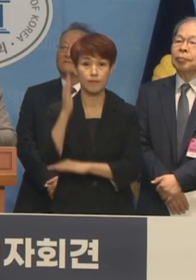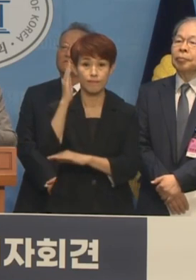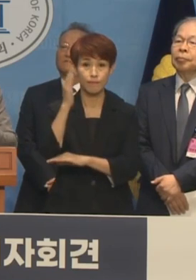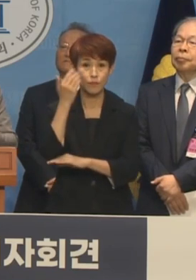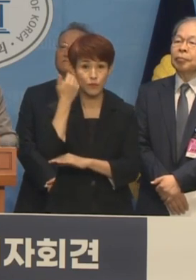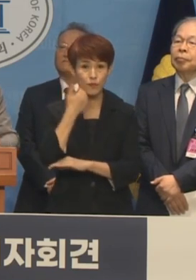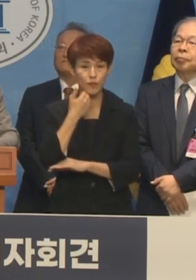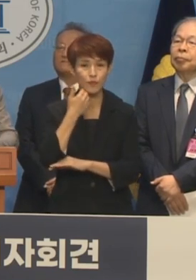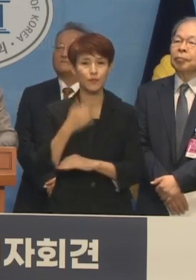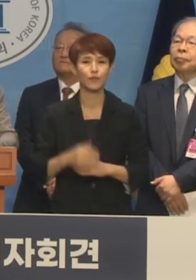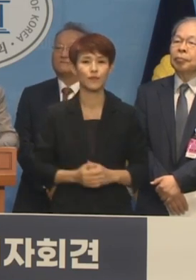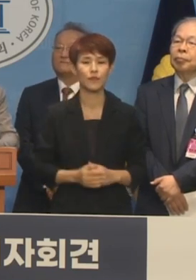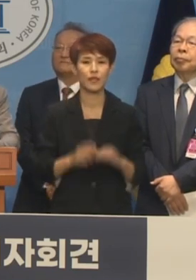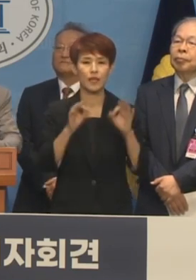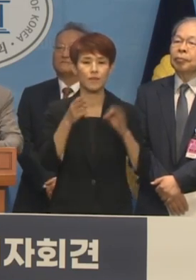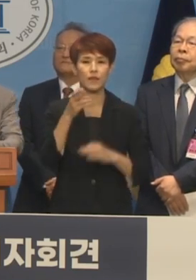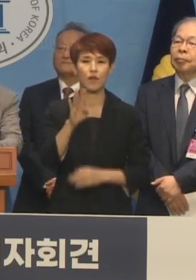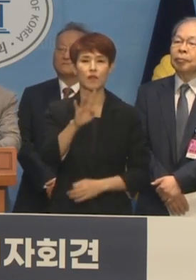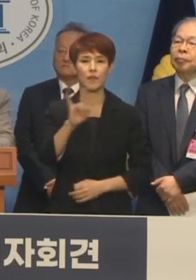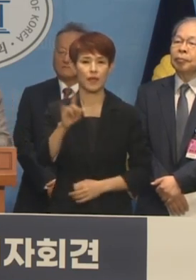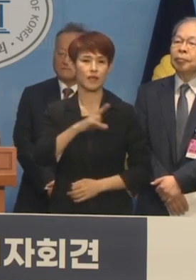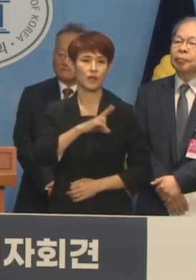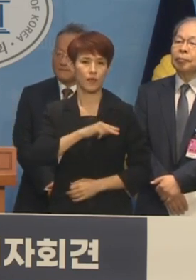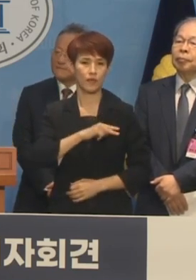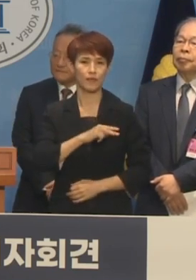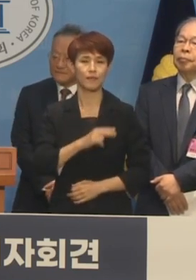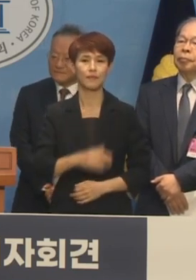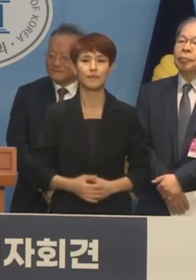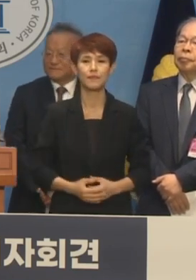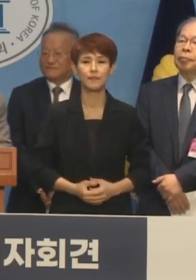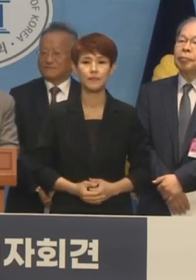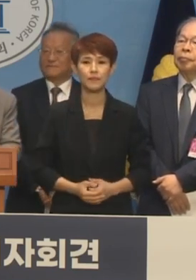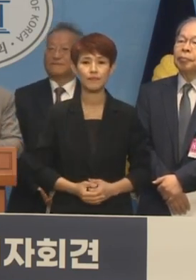주실 성북구의 김영배 의원님,